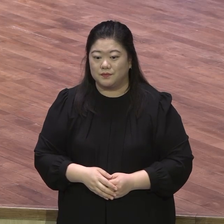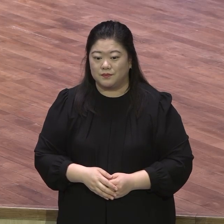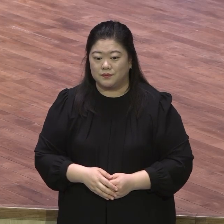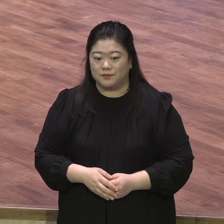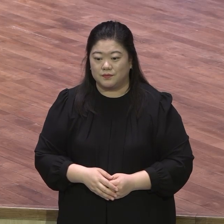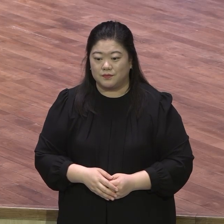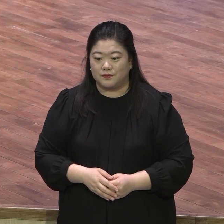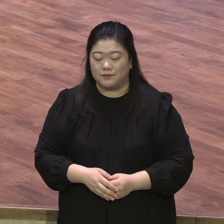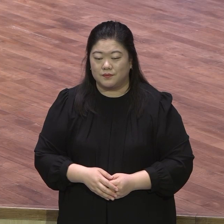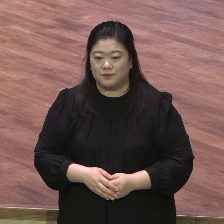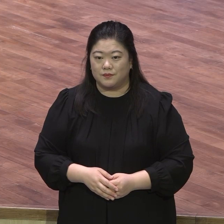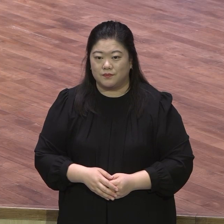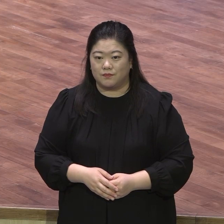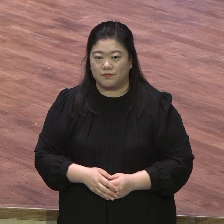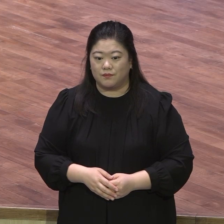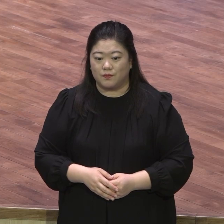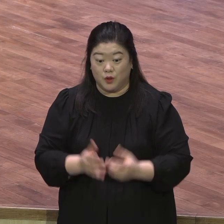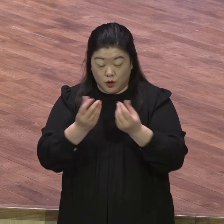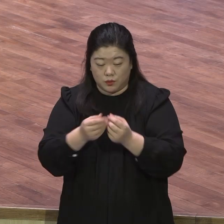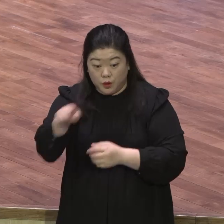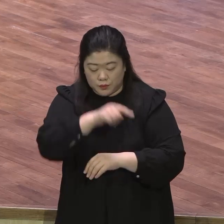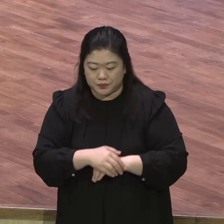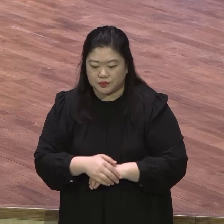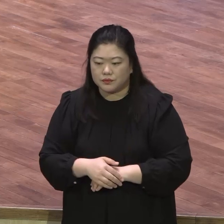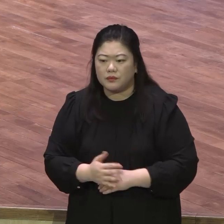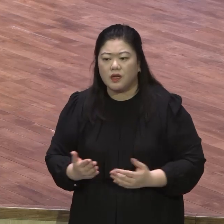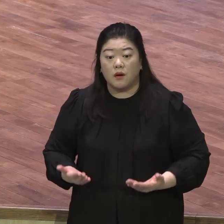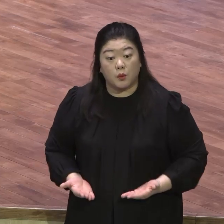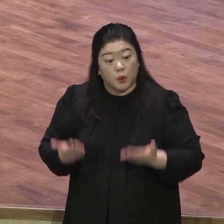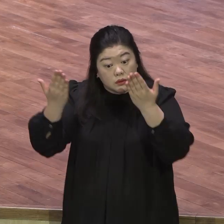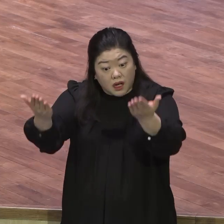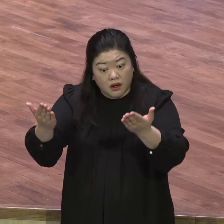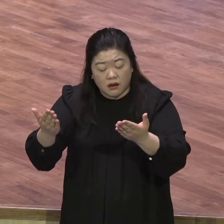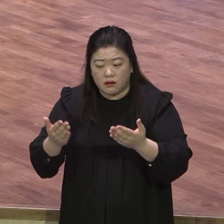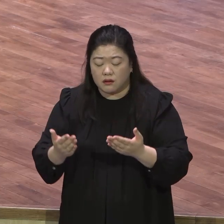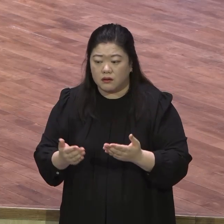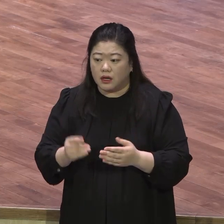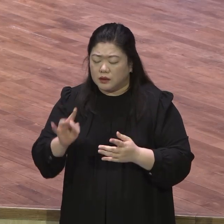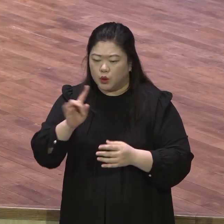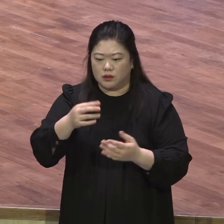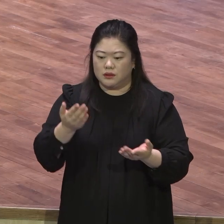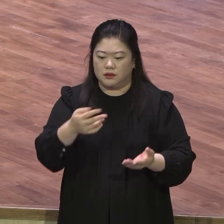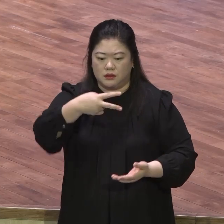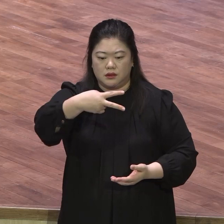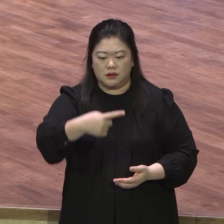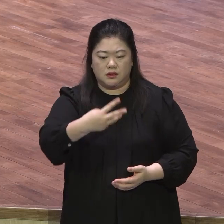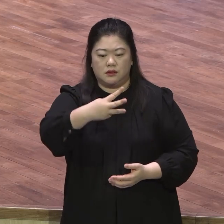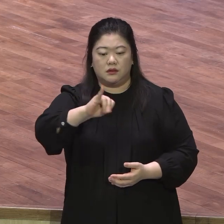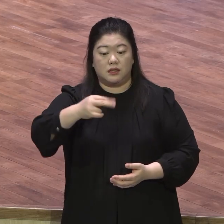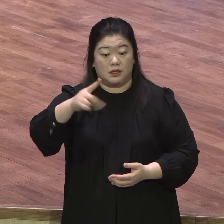헌금만 생각하는데 헌금은 때만 아니라 직분을 통해서 교회를 섬길 때도